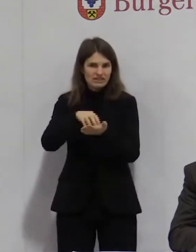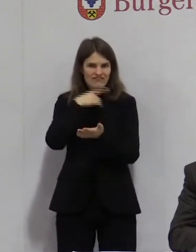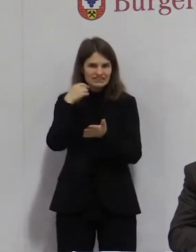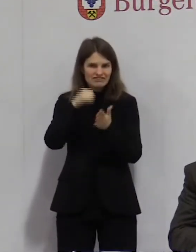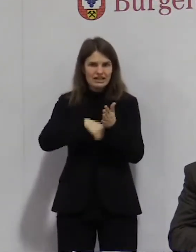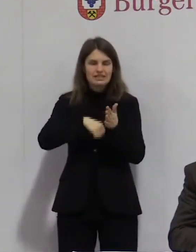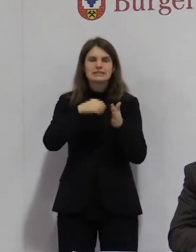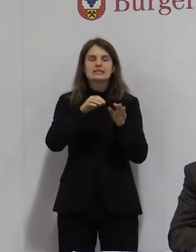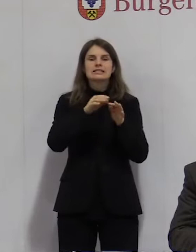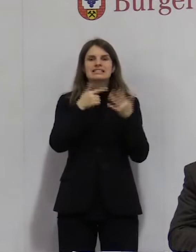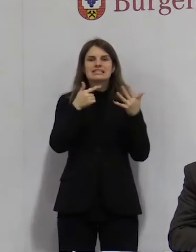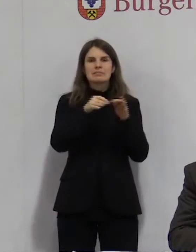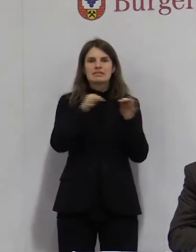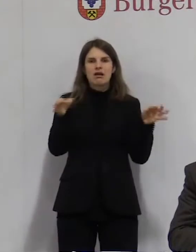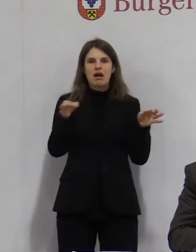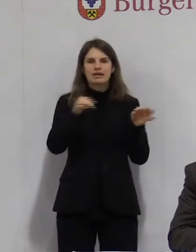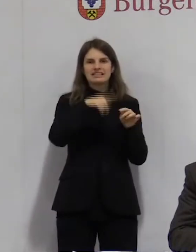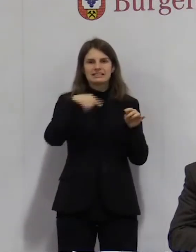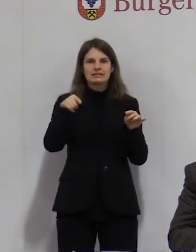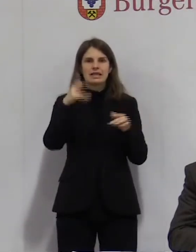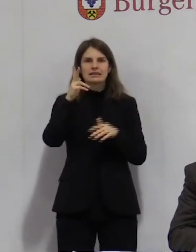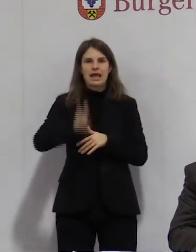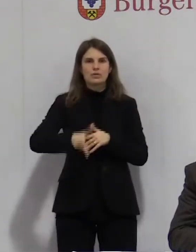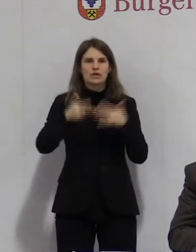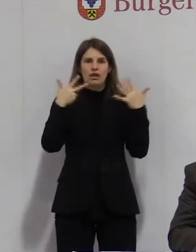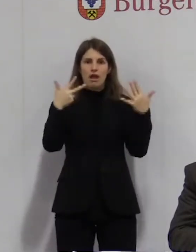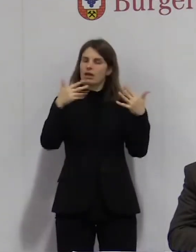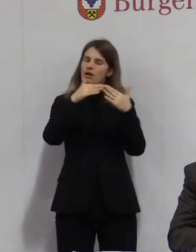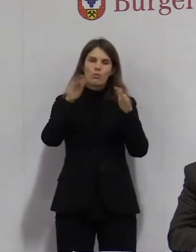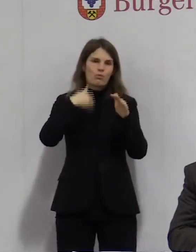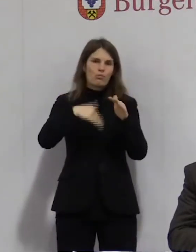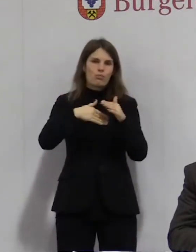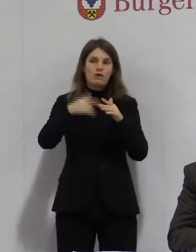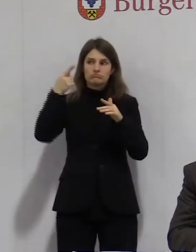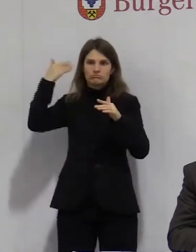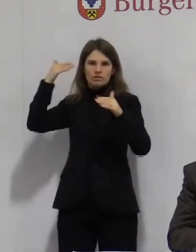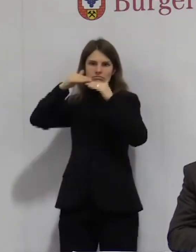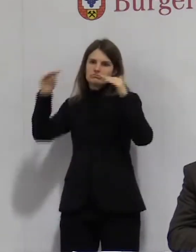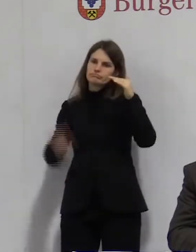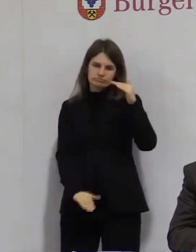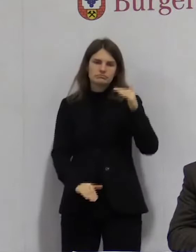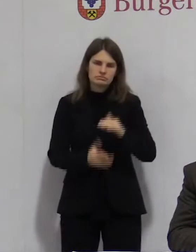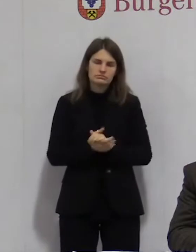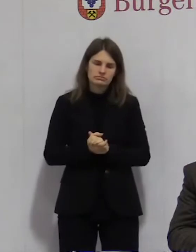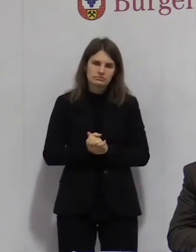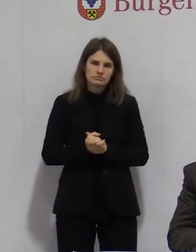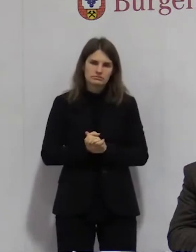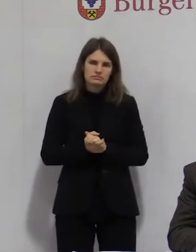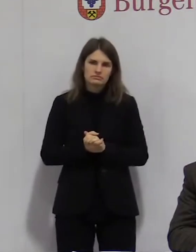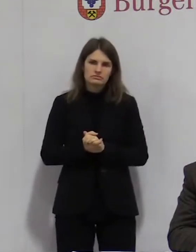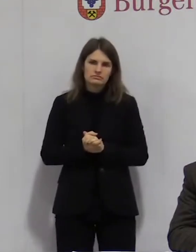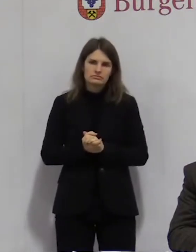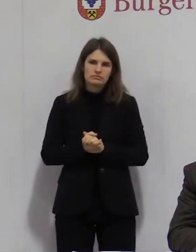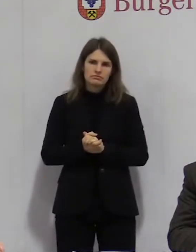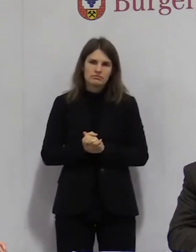von 308. Also liegen jetzt wieder deutlich unter den Werten, die wir mal gesehen haben. Und da geht